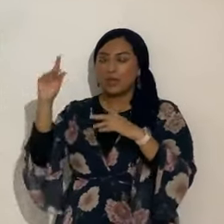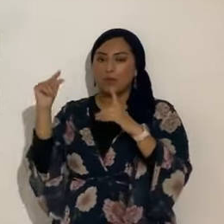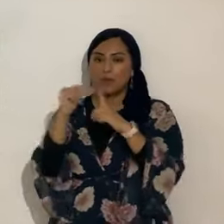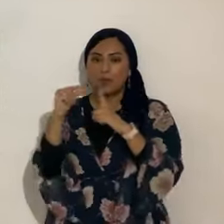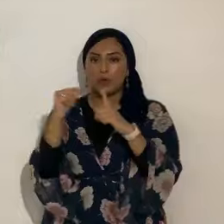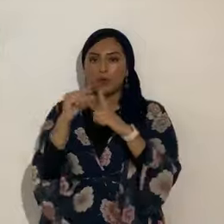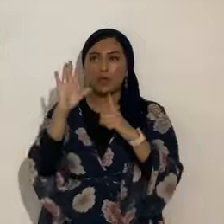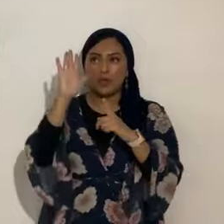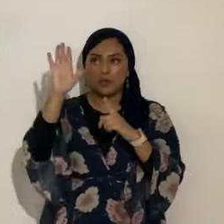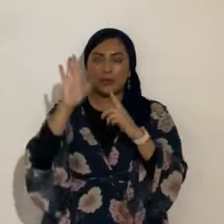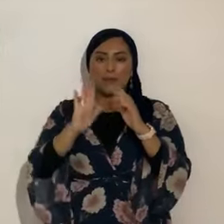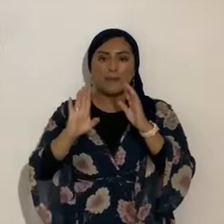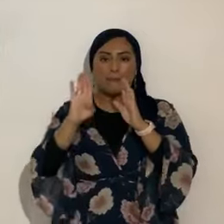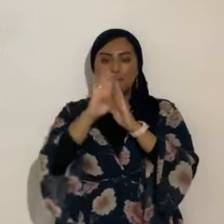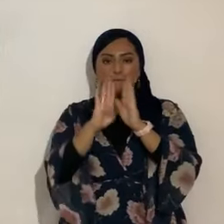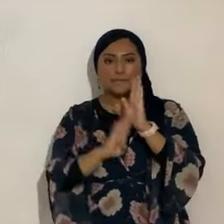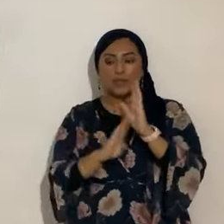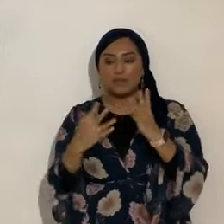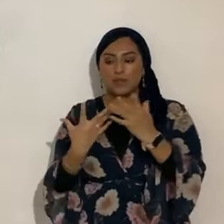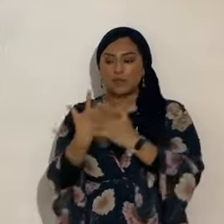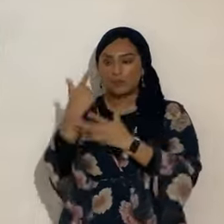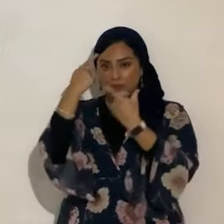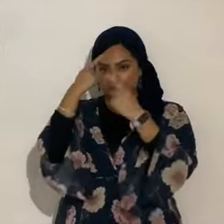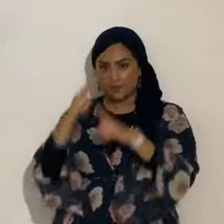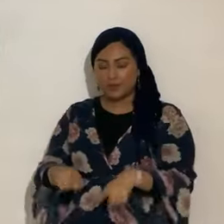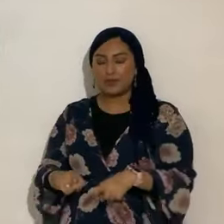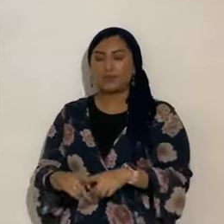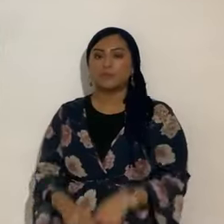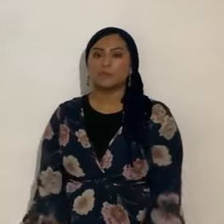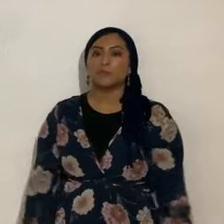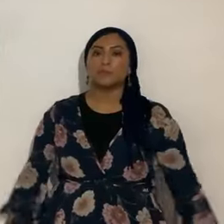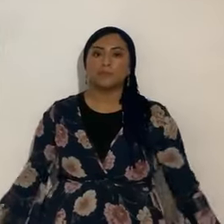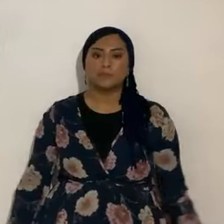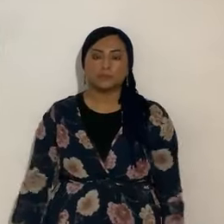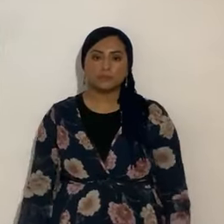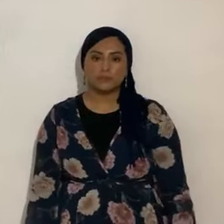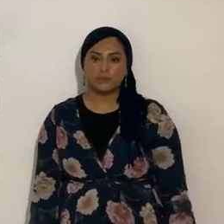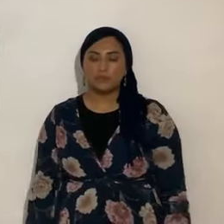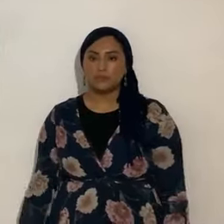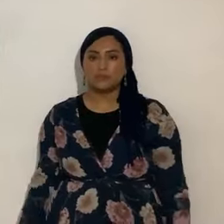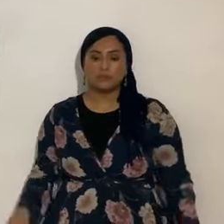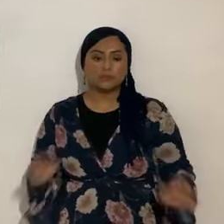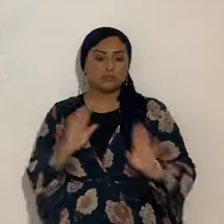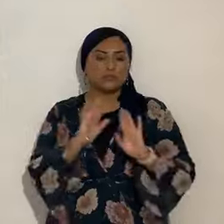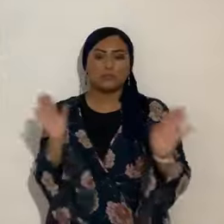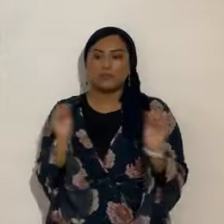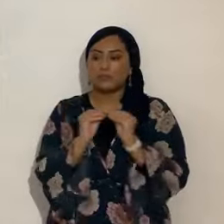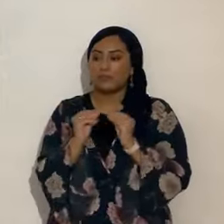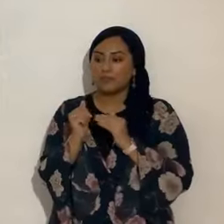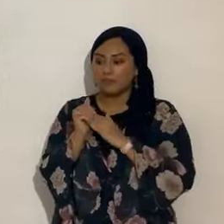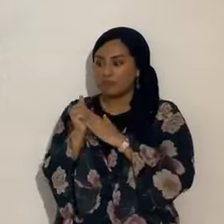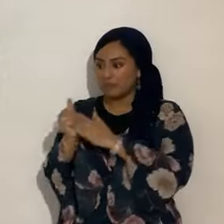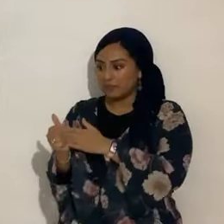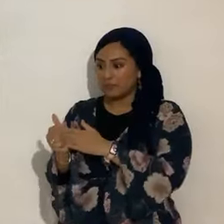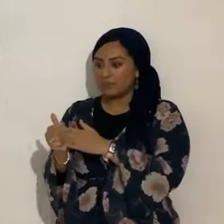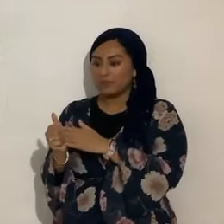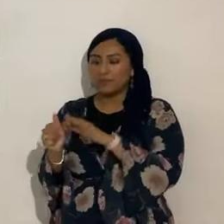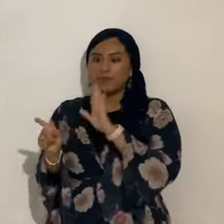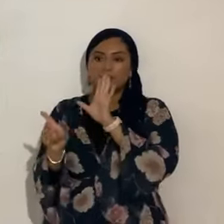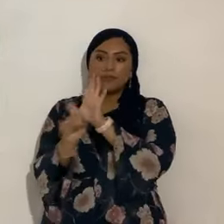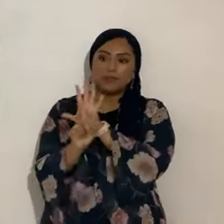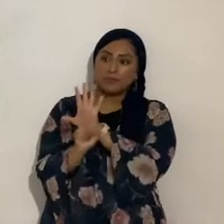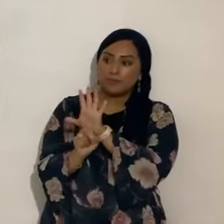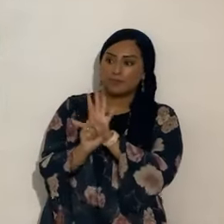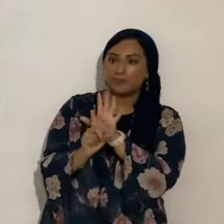su Biblia, del nuevo pacto. Tú lo conociste como Nuevo Testamento. Ya no nos guiamos por modas, no